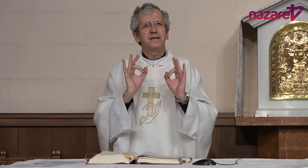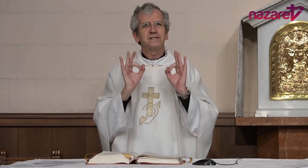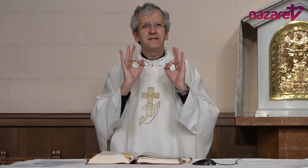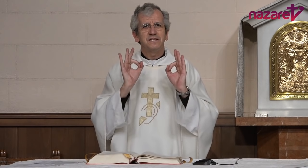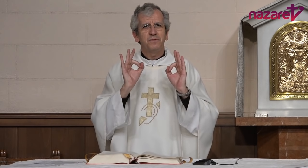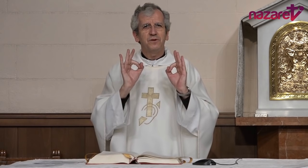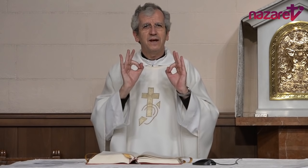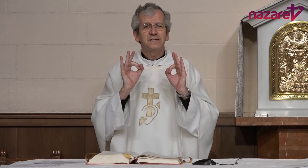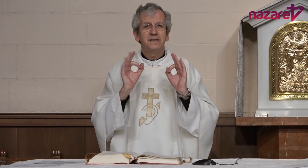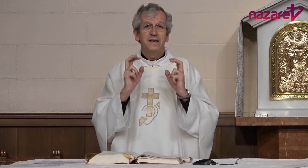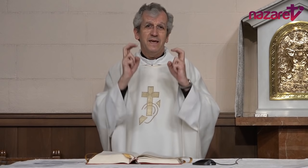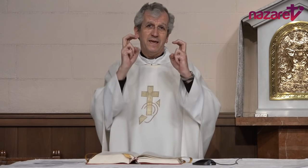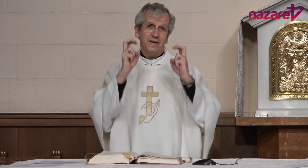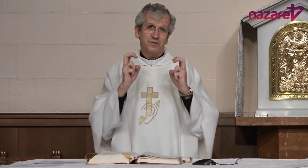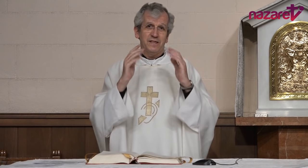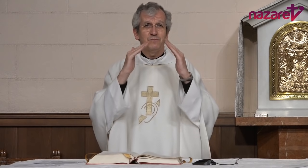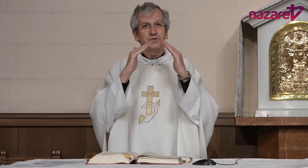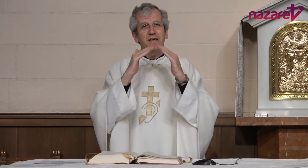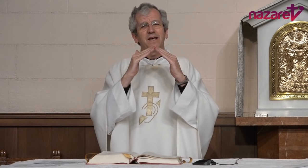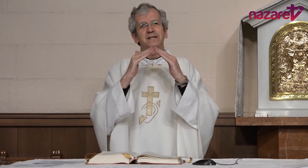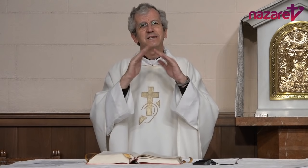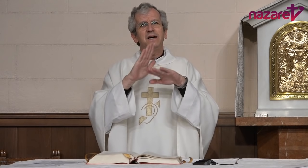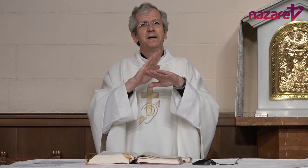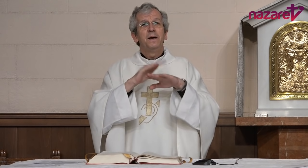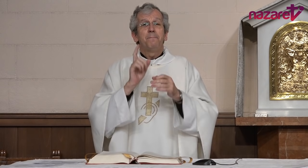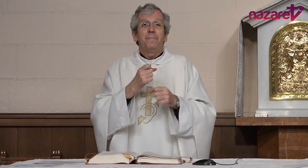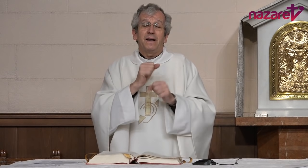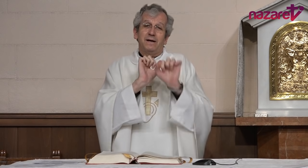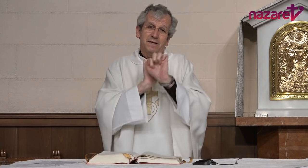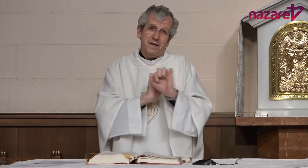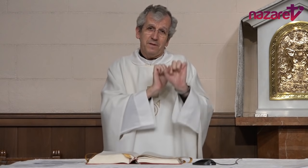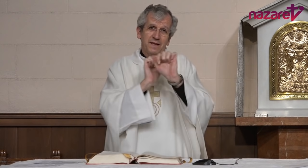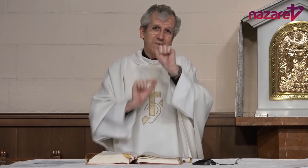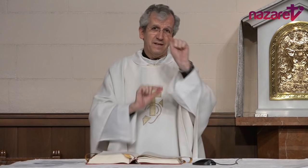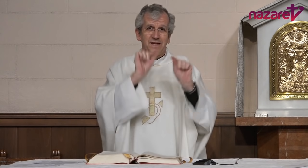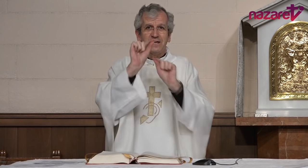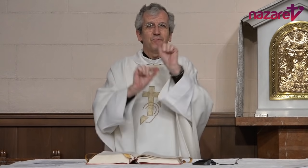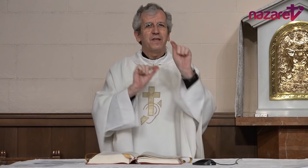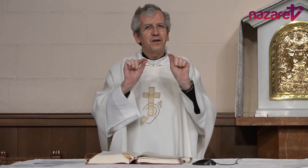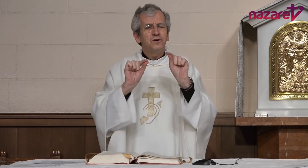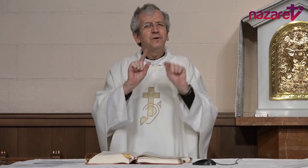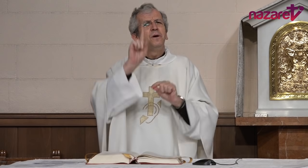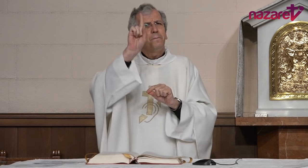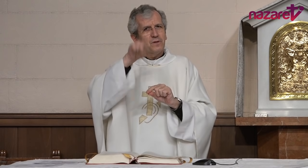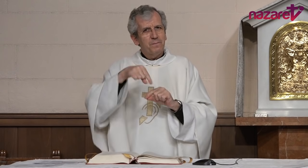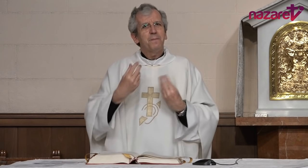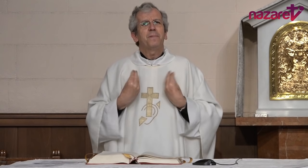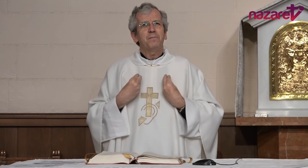circunstancias excepcionales en que nos quedamos en casa para evitar ese contagio, pero también para